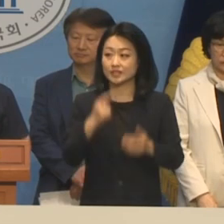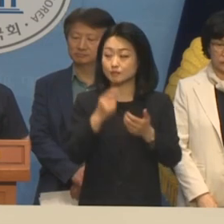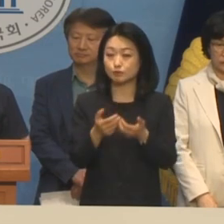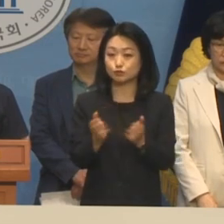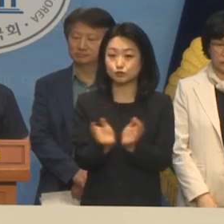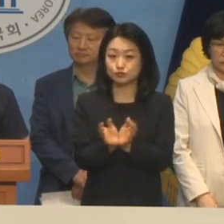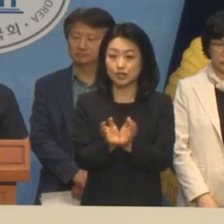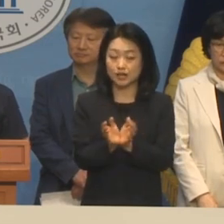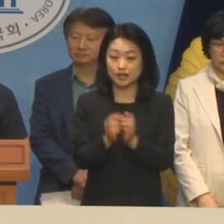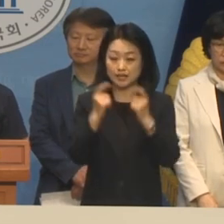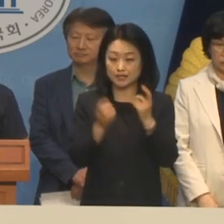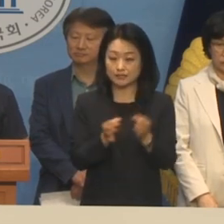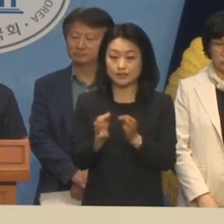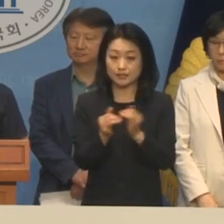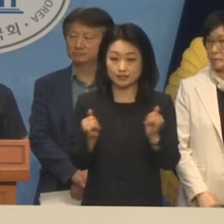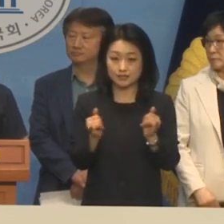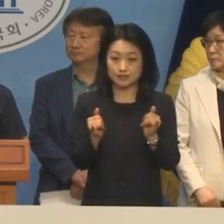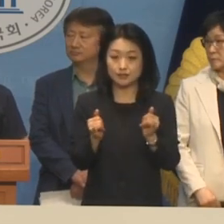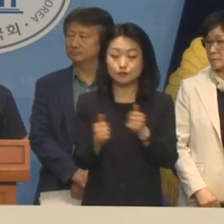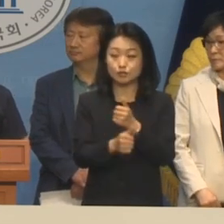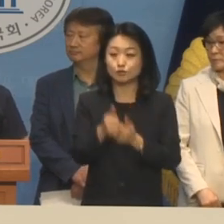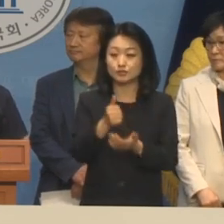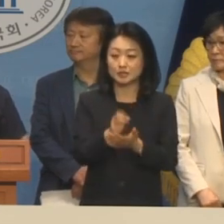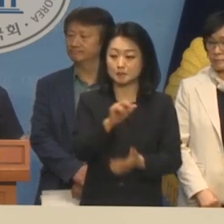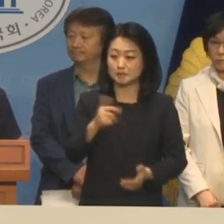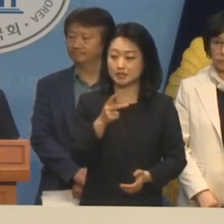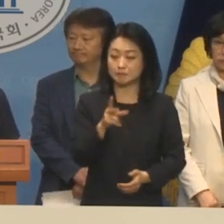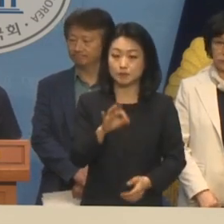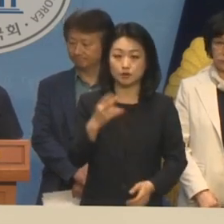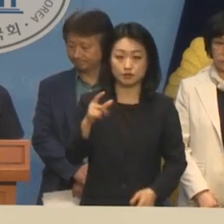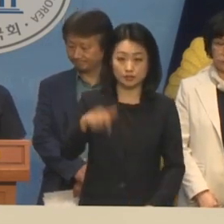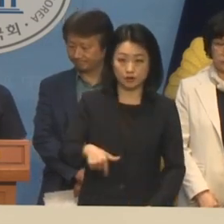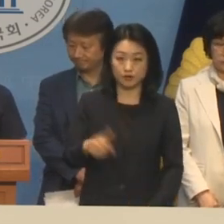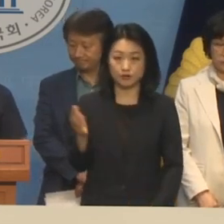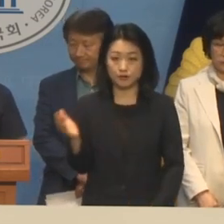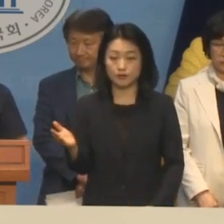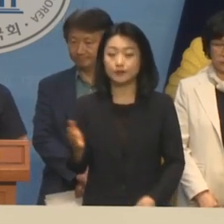더불어민주당 소상공인위원회 민병덕 위원장님 오셨습니다.